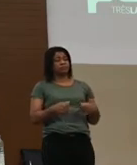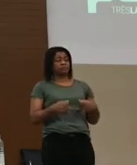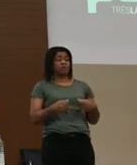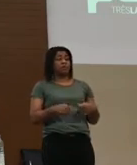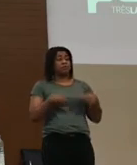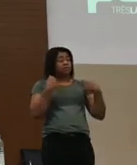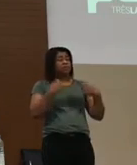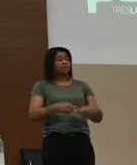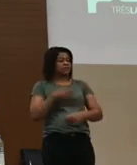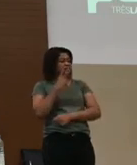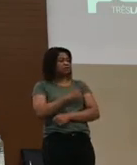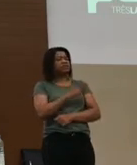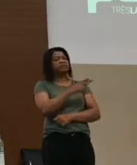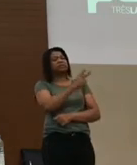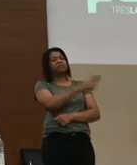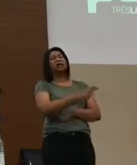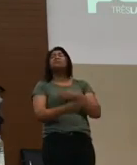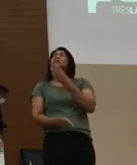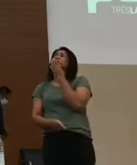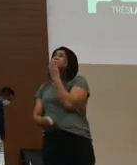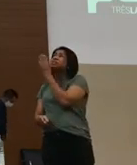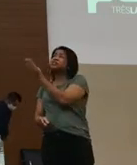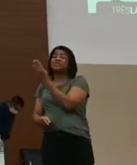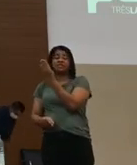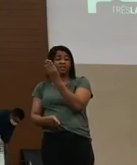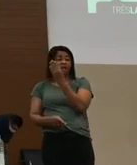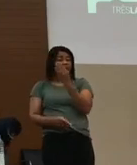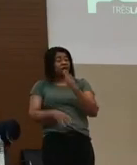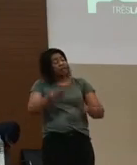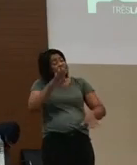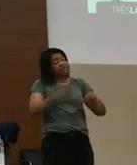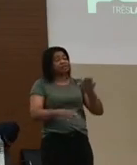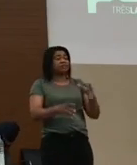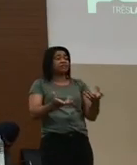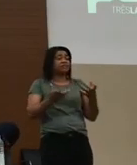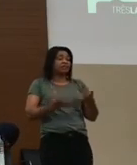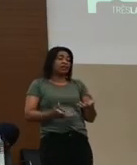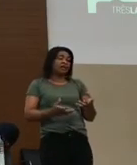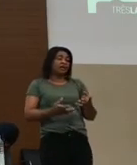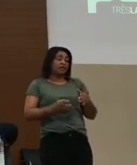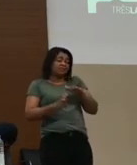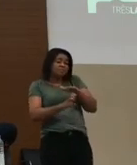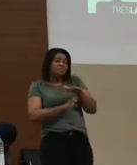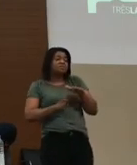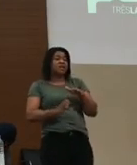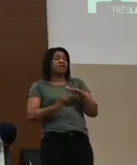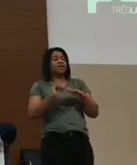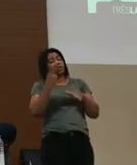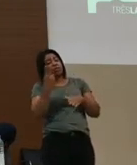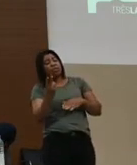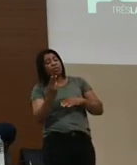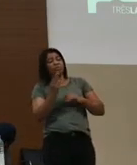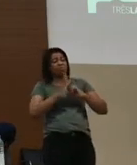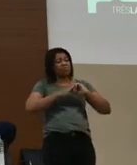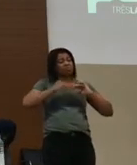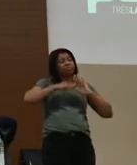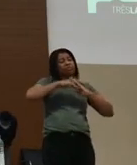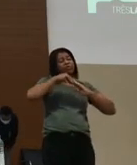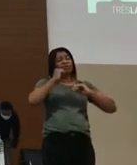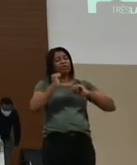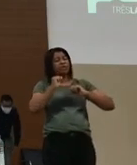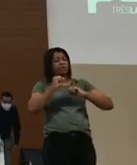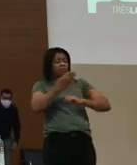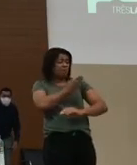sempre faça tudo, e os desejos de você ser um empresário ou ser um empregado, de você ser um governador ou ser, sei